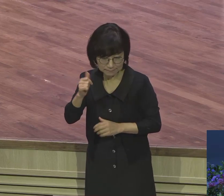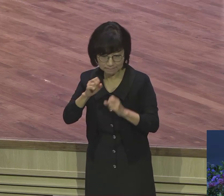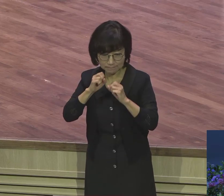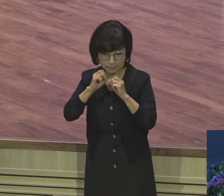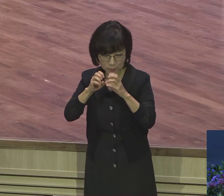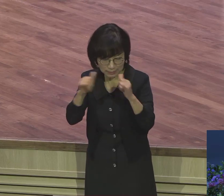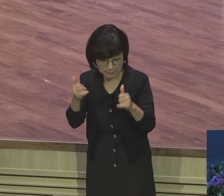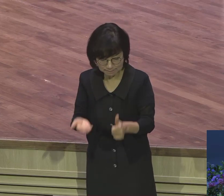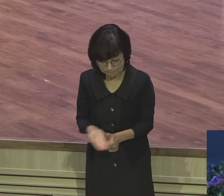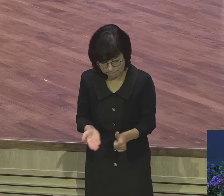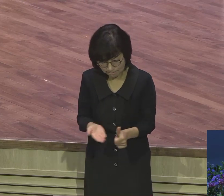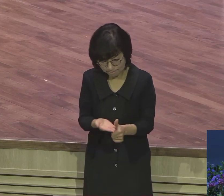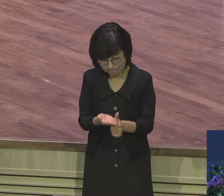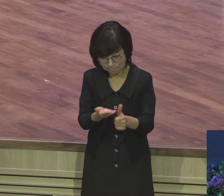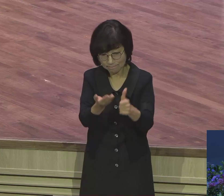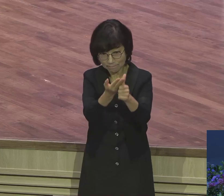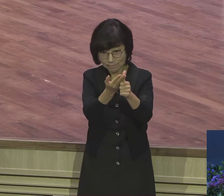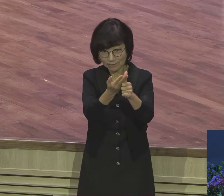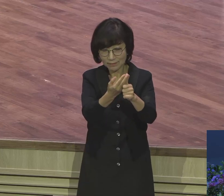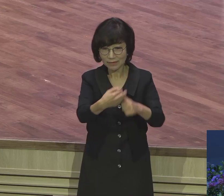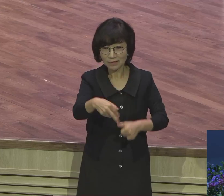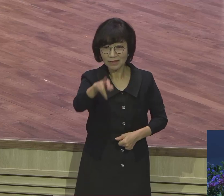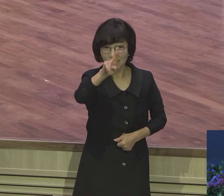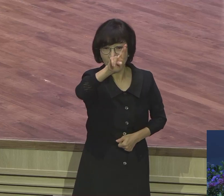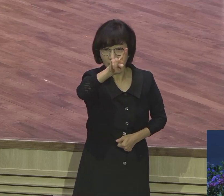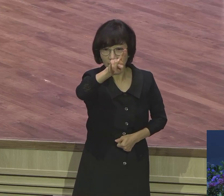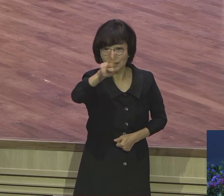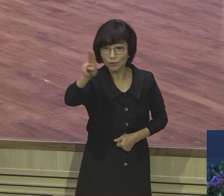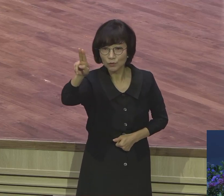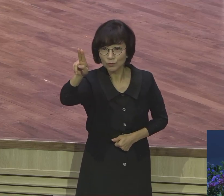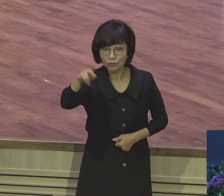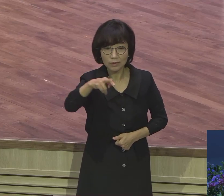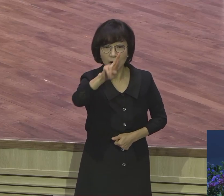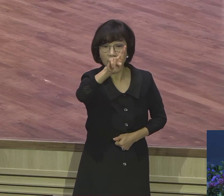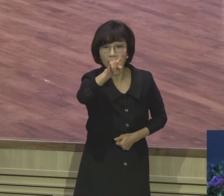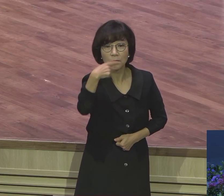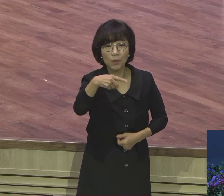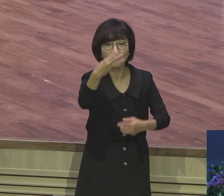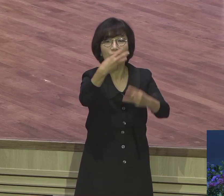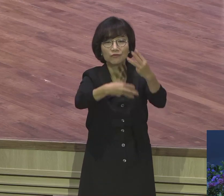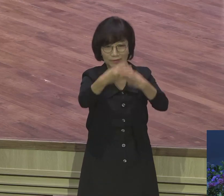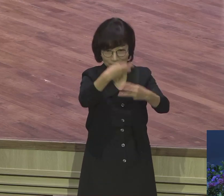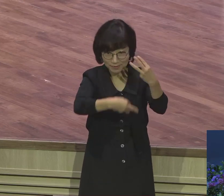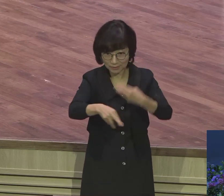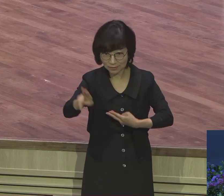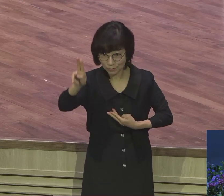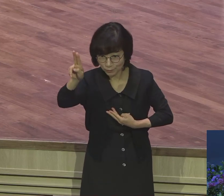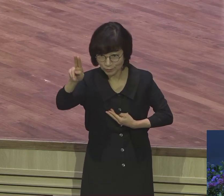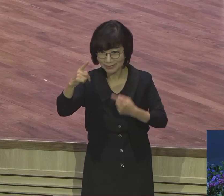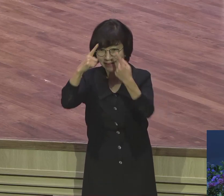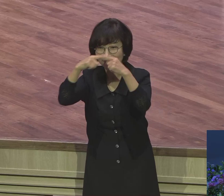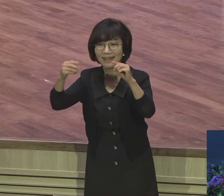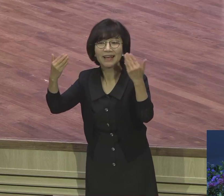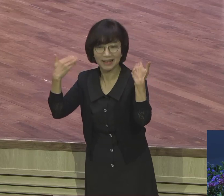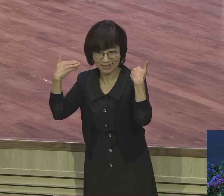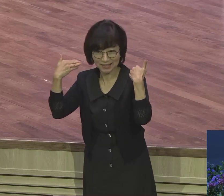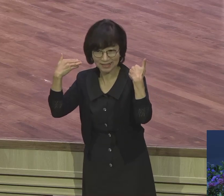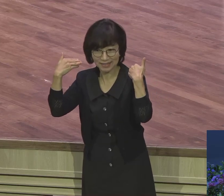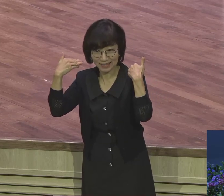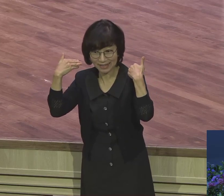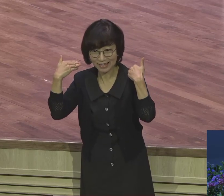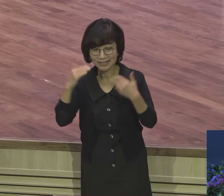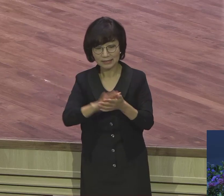사명이다. 거기서 알류예요. 알류 그래서 이 알류 알류는요 지금